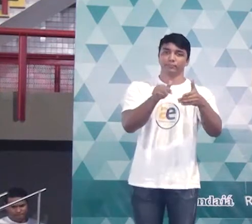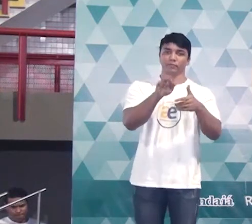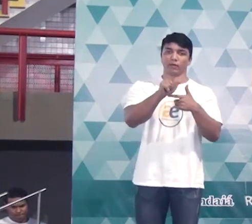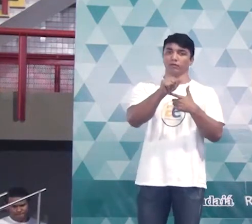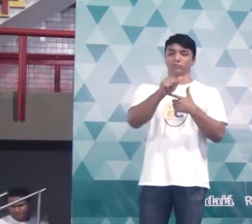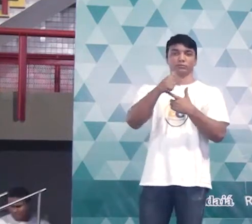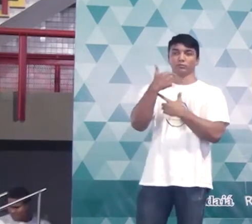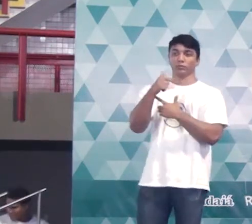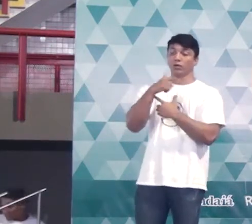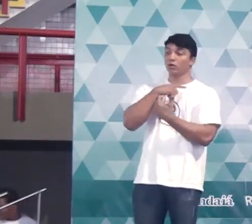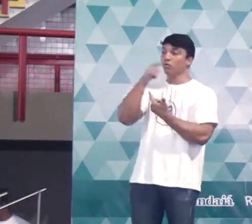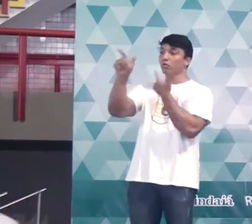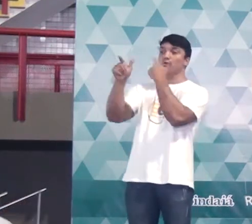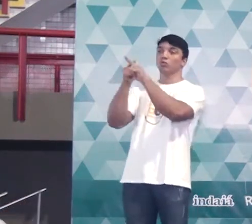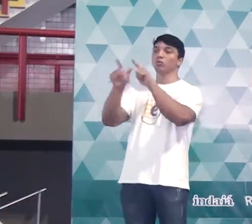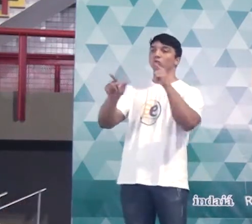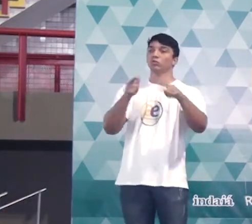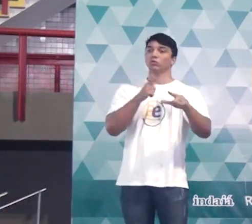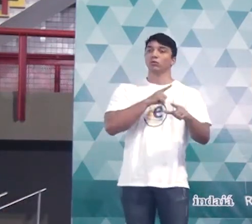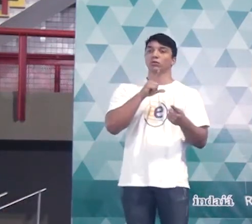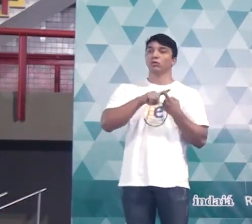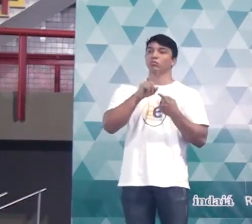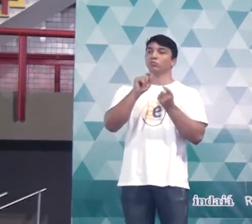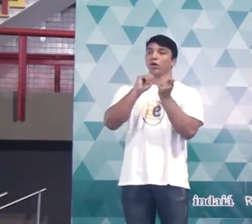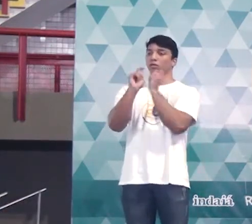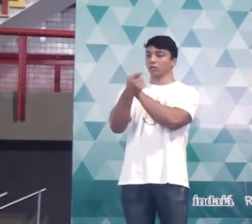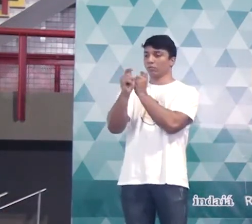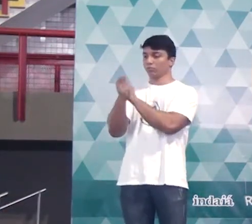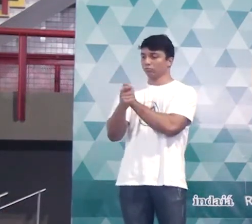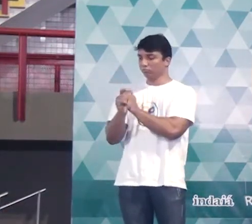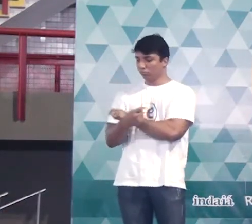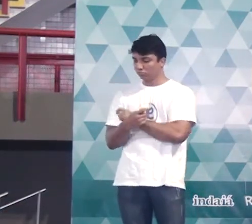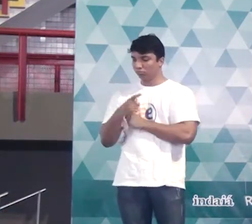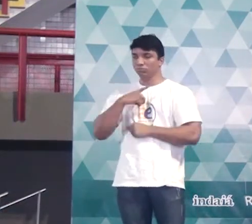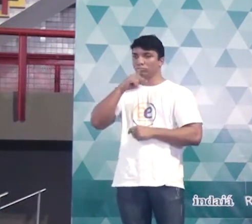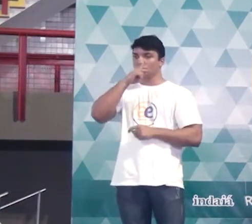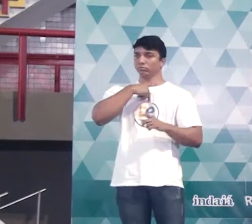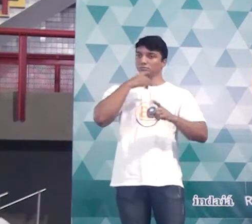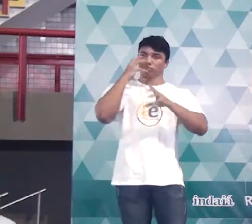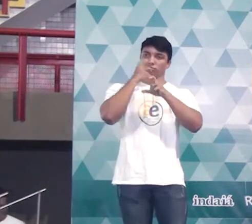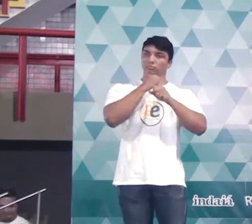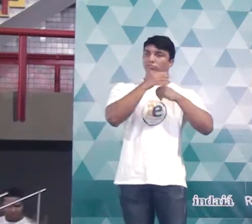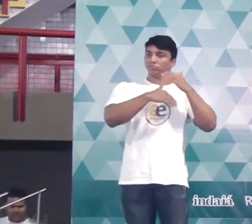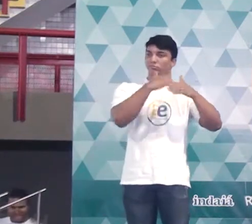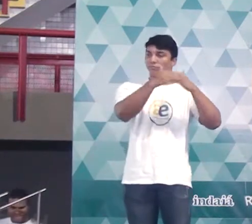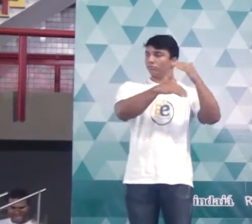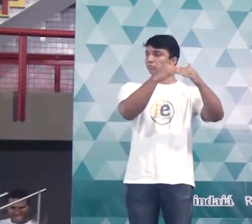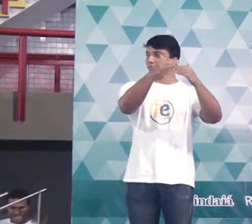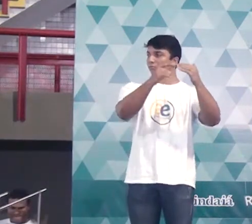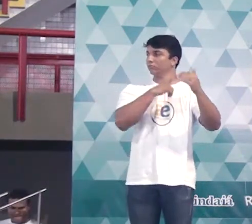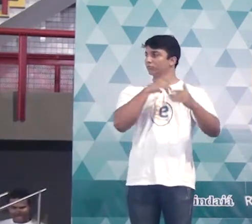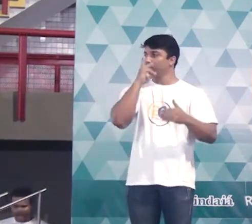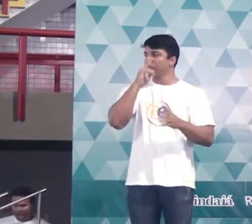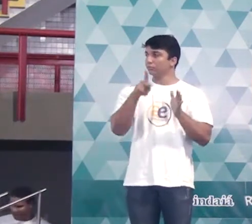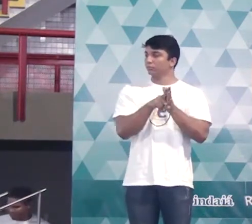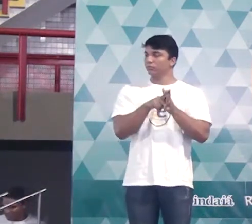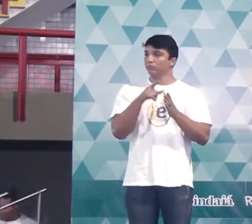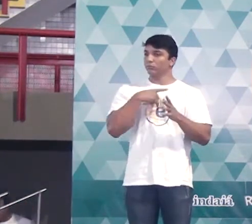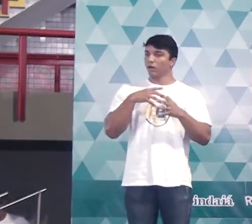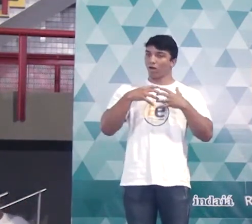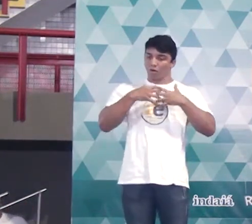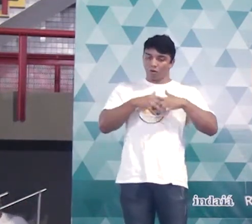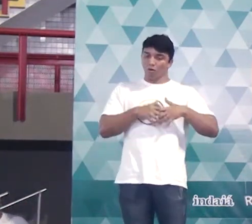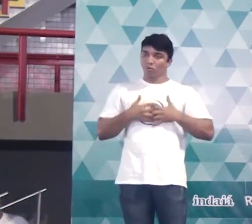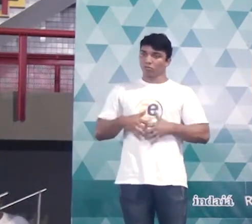Você sabia que o ser humano fala por uma adaptação? Uma adaptação, uma acomodação de órgãos